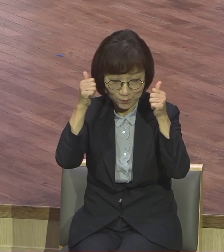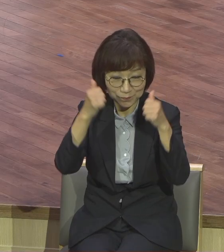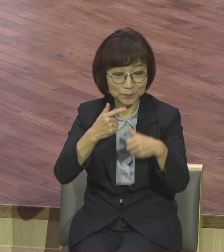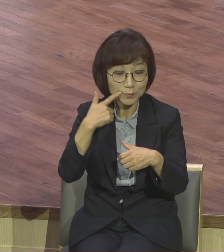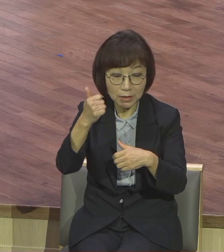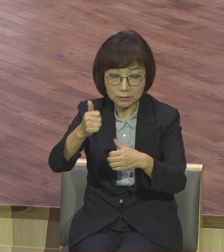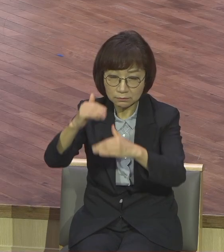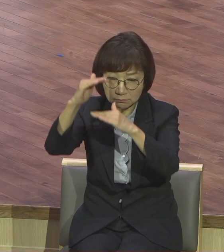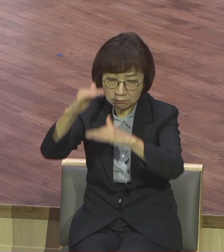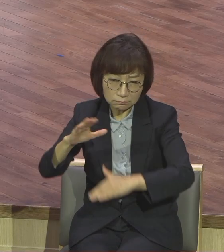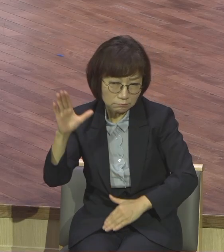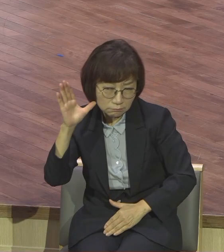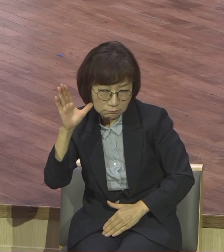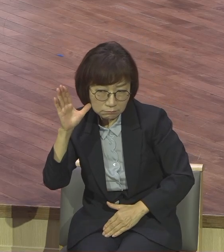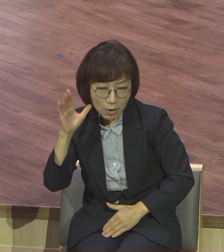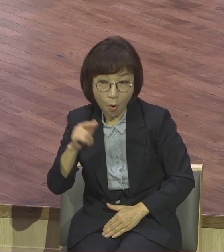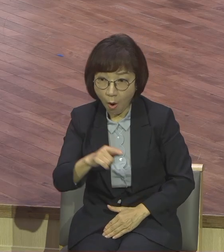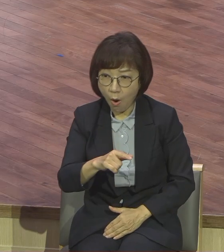근데 그런 식으로